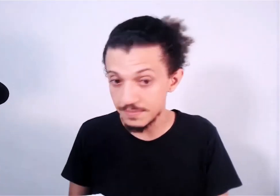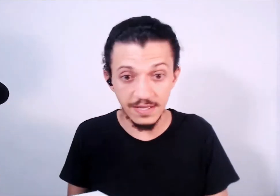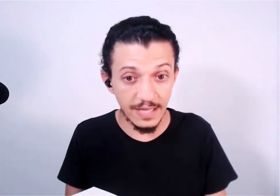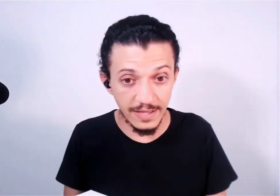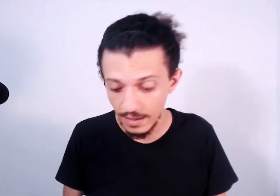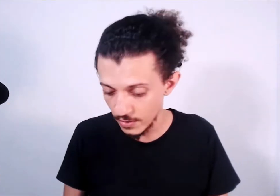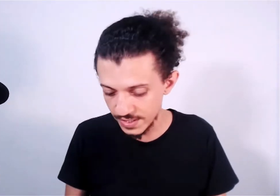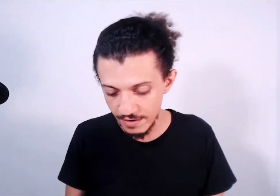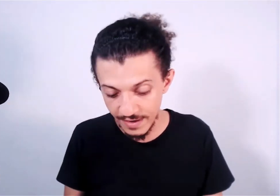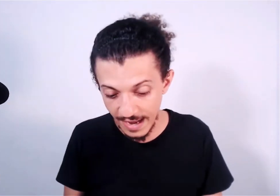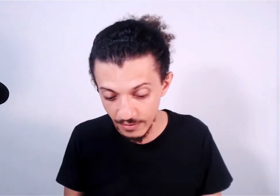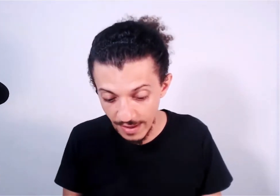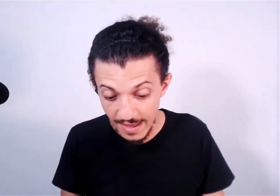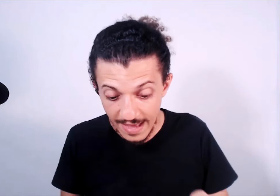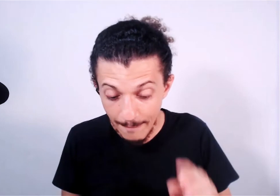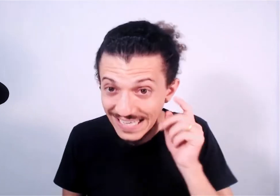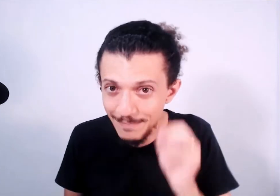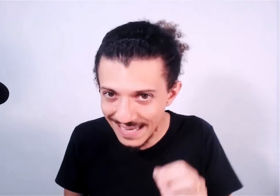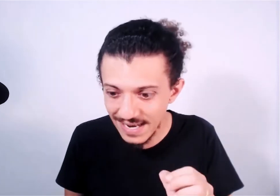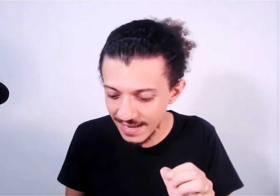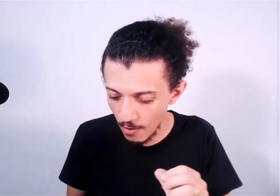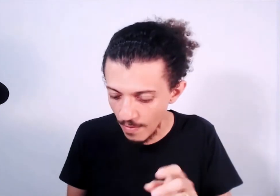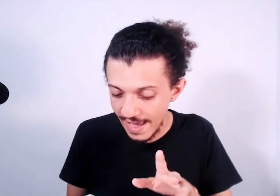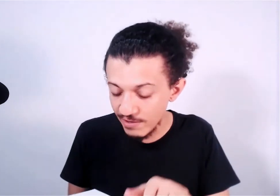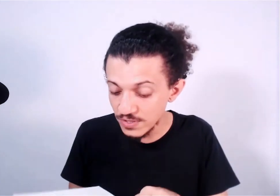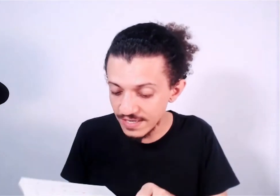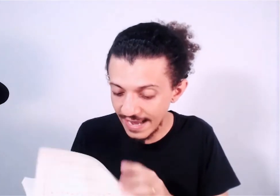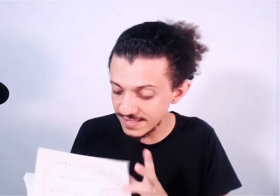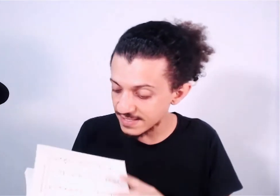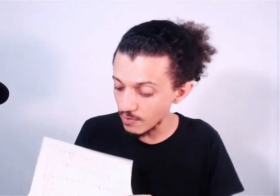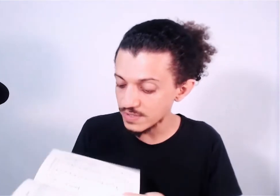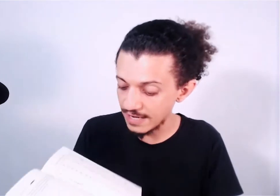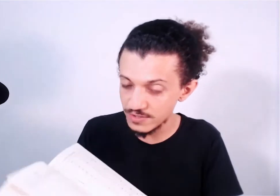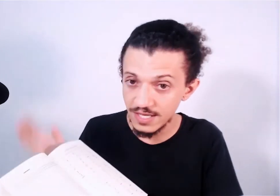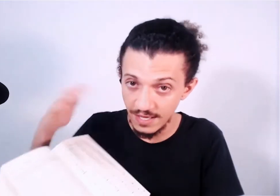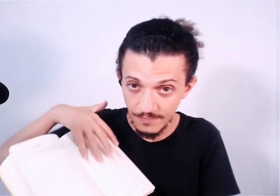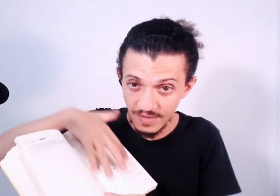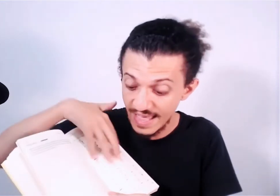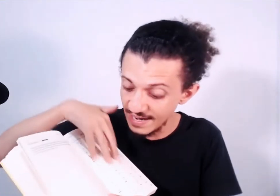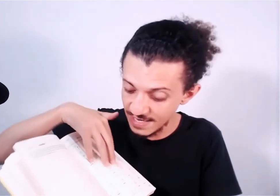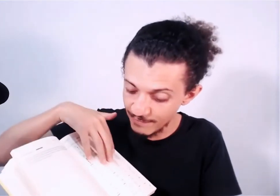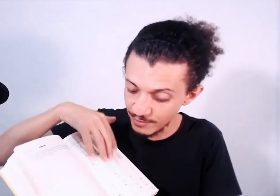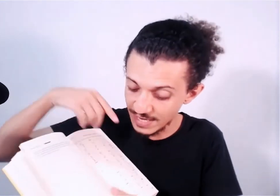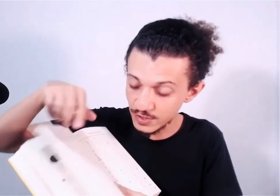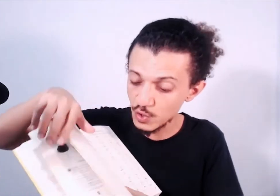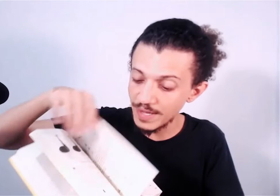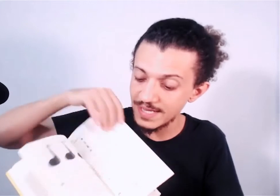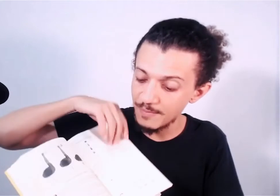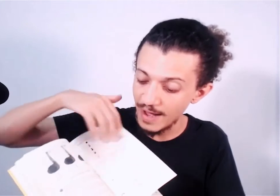você entender o significado. E a parte mais legal é que os sinais que são usados aqui, eles já foram usados como exemplo antes